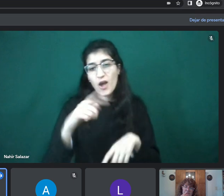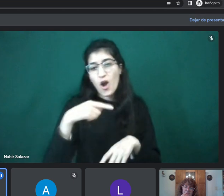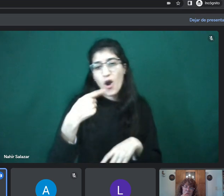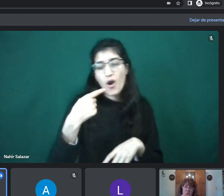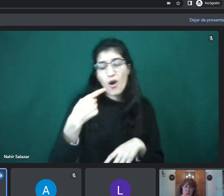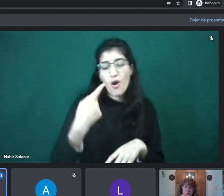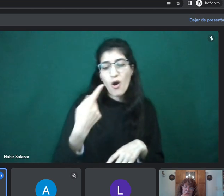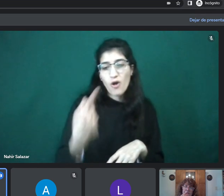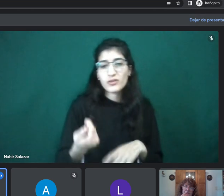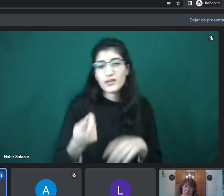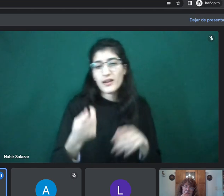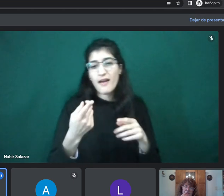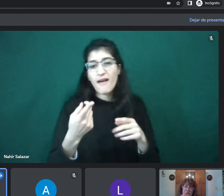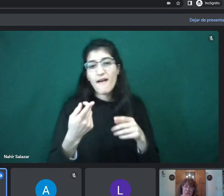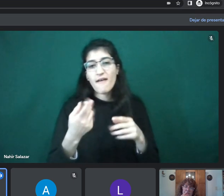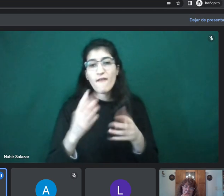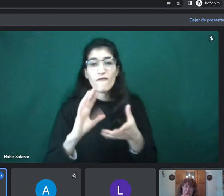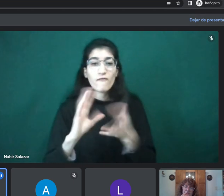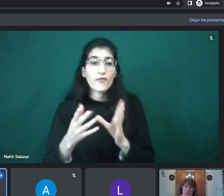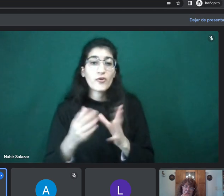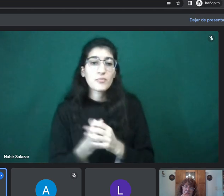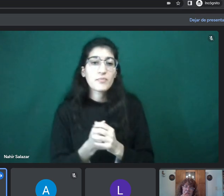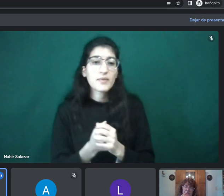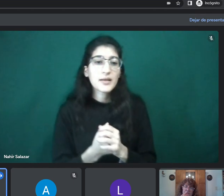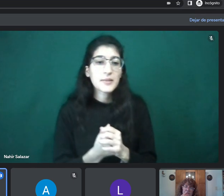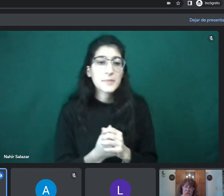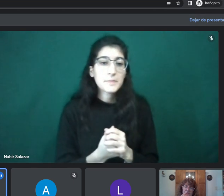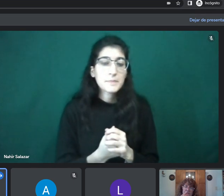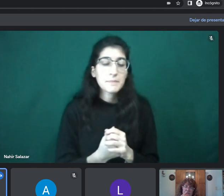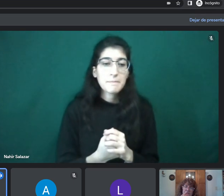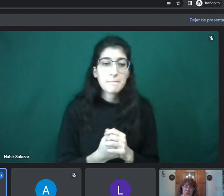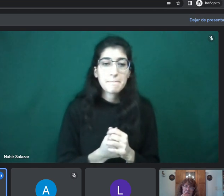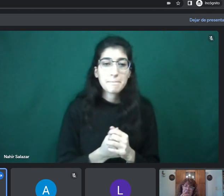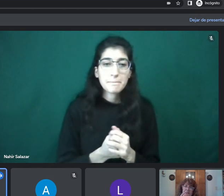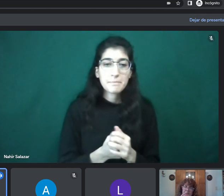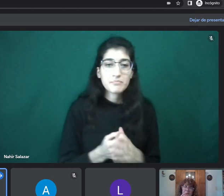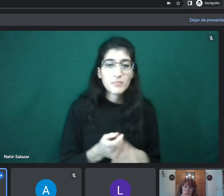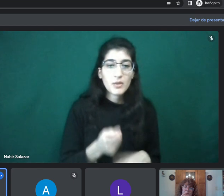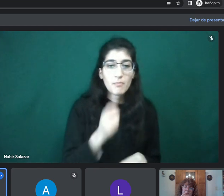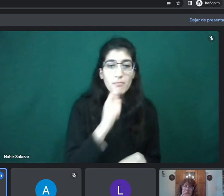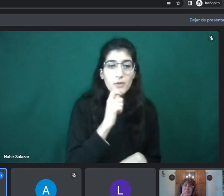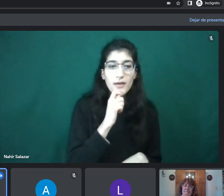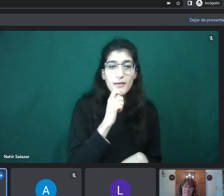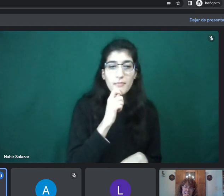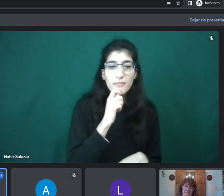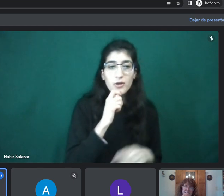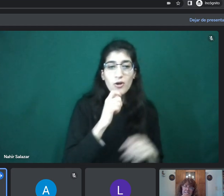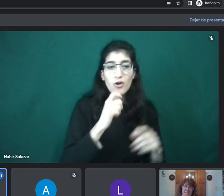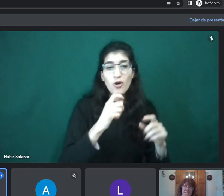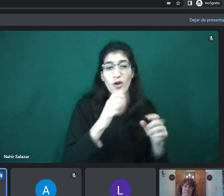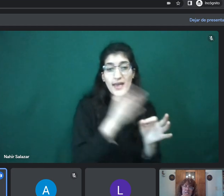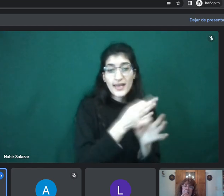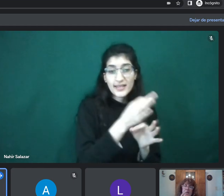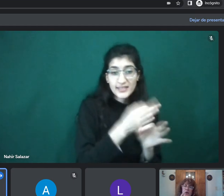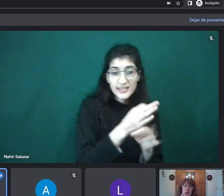solo y después de la preposición puse de education hasta Ciencias. cultura, todo. Pero sí